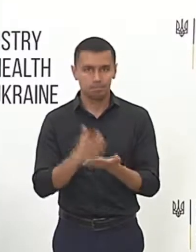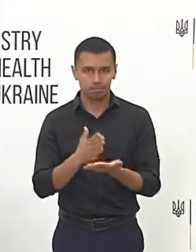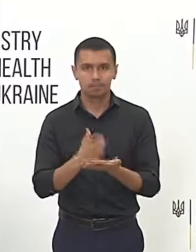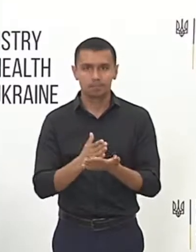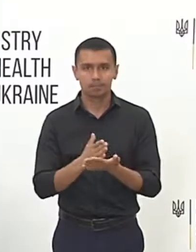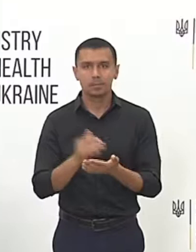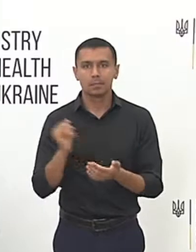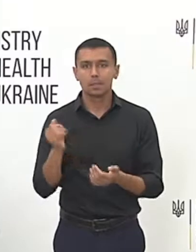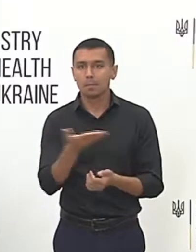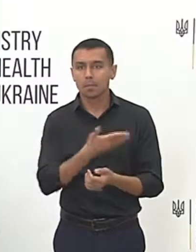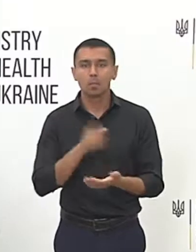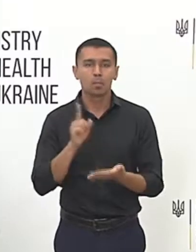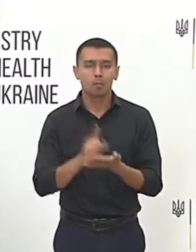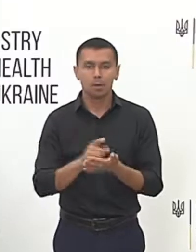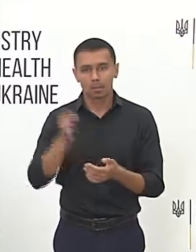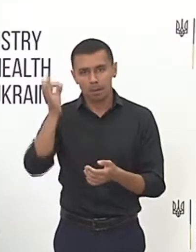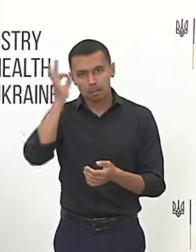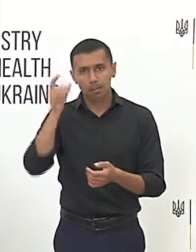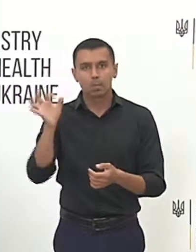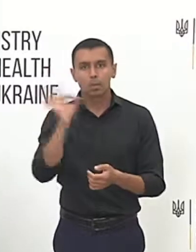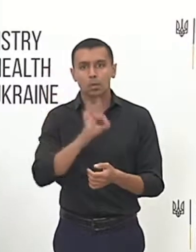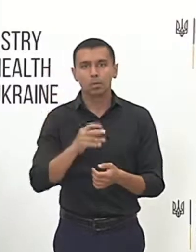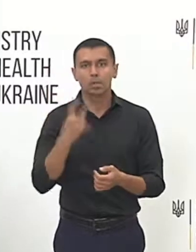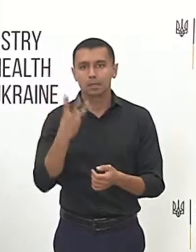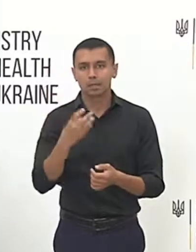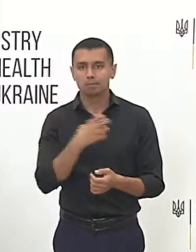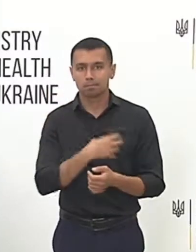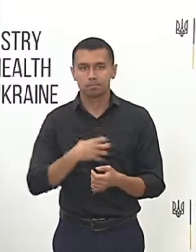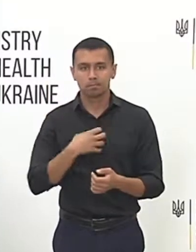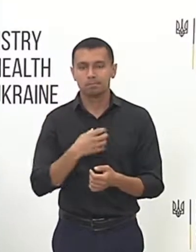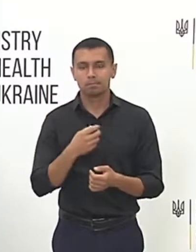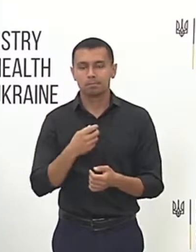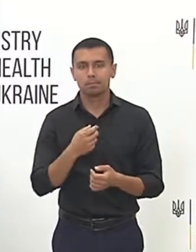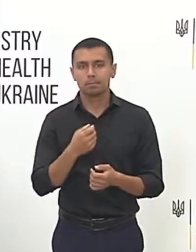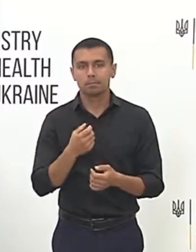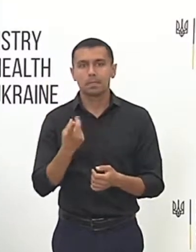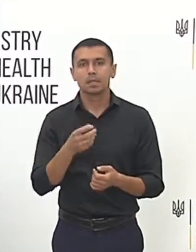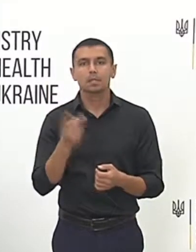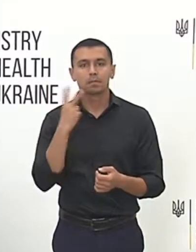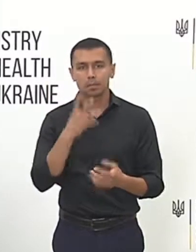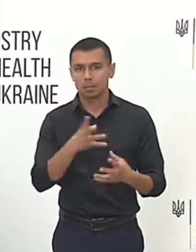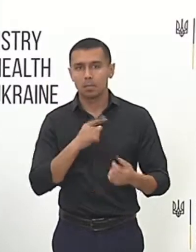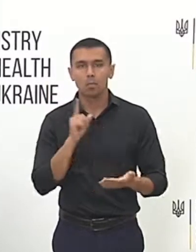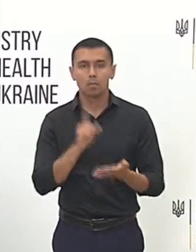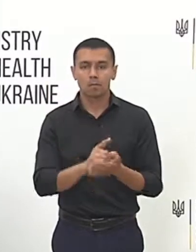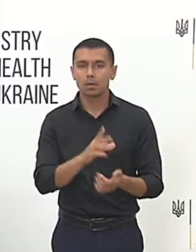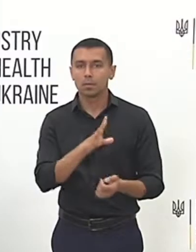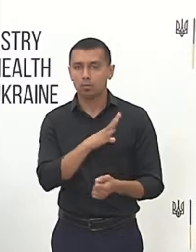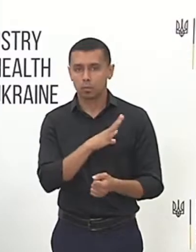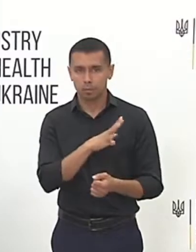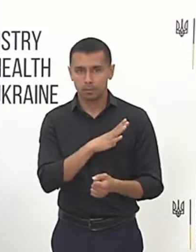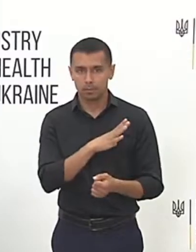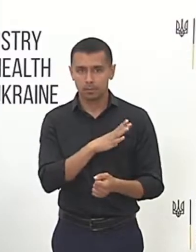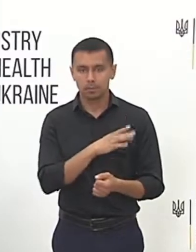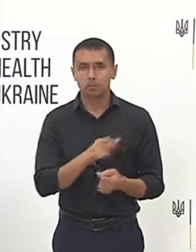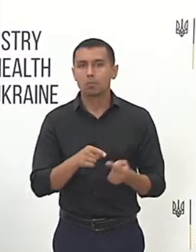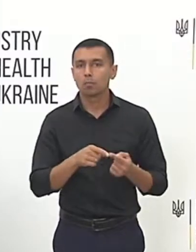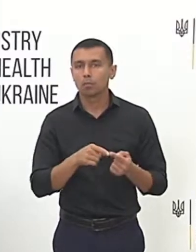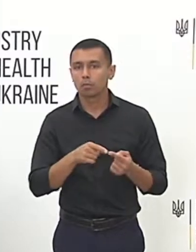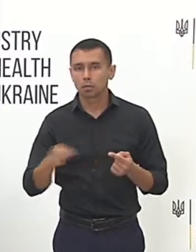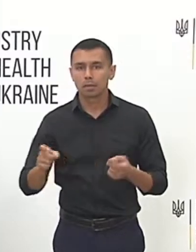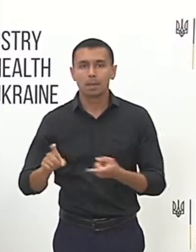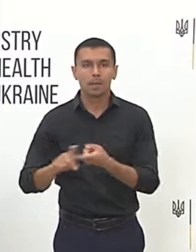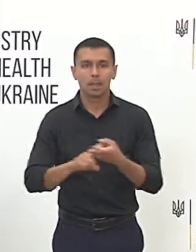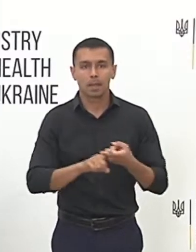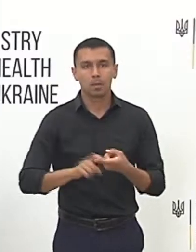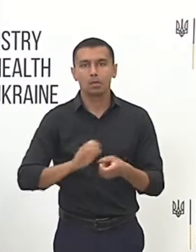існує, і ми повинні пам'ятати про три ключові речі, які завжди з нами повинні бути впродовж